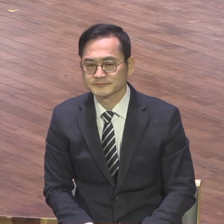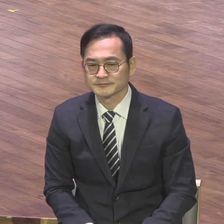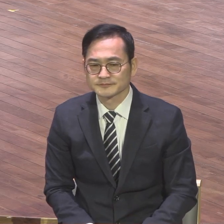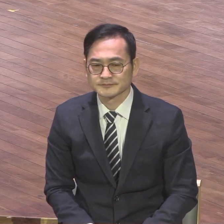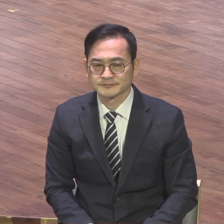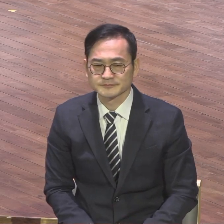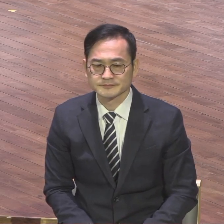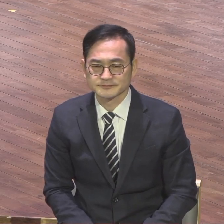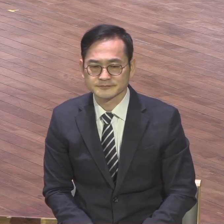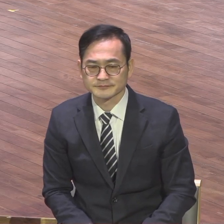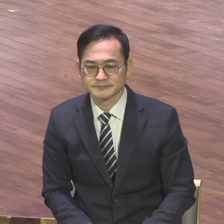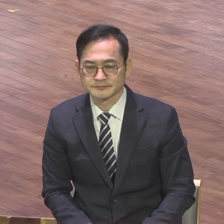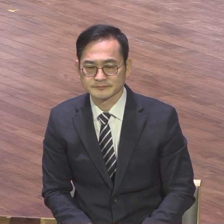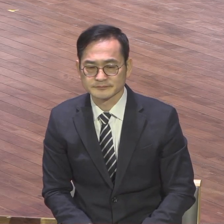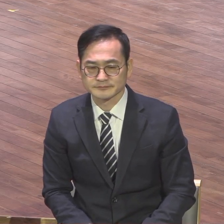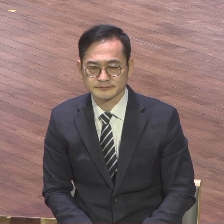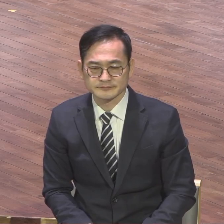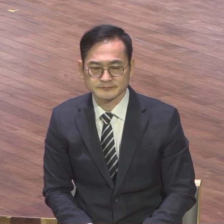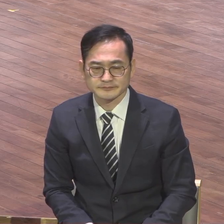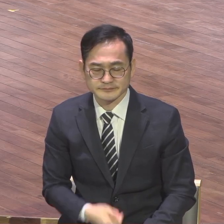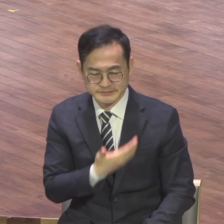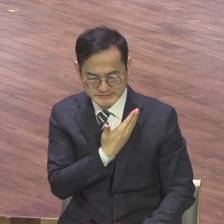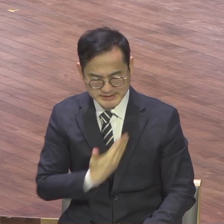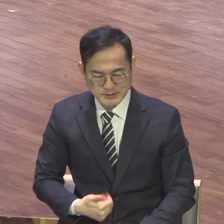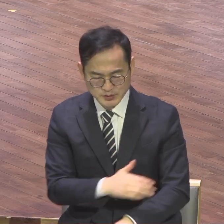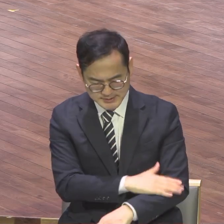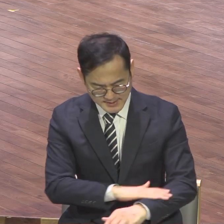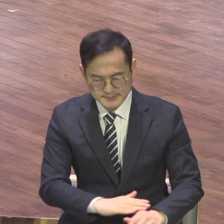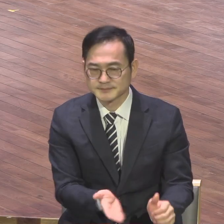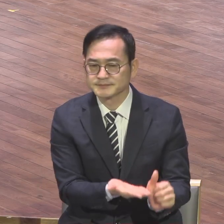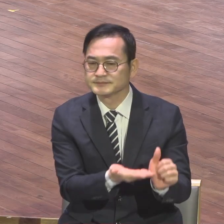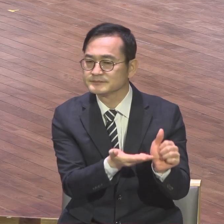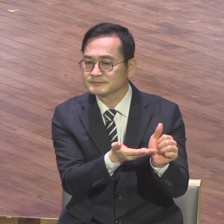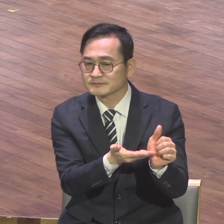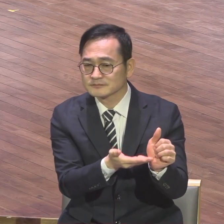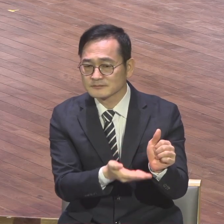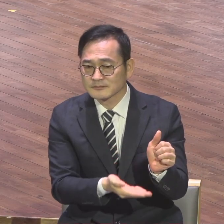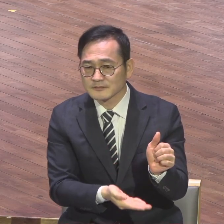변화되어졌고 성장되어졌습니다. 한마디로 마가는